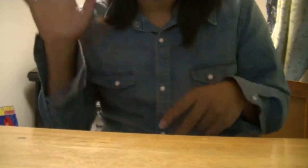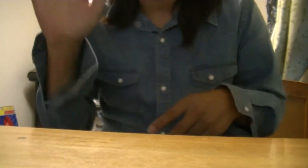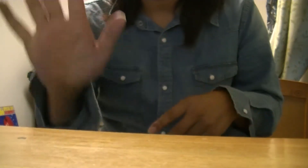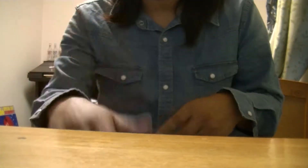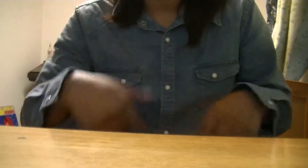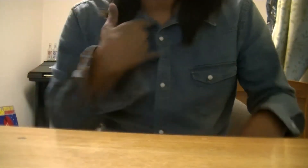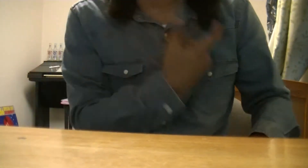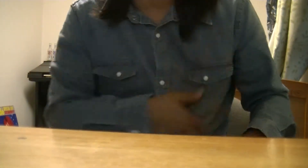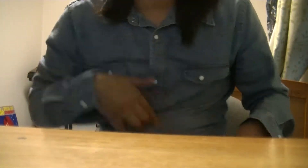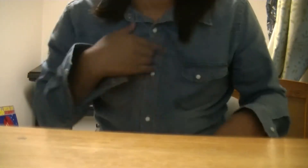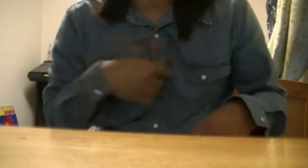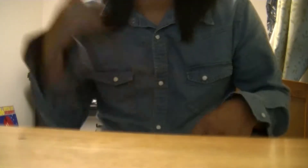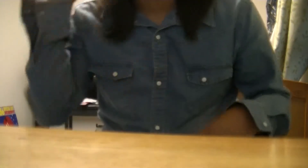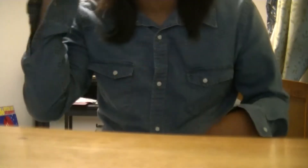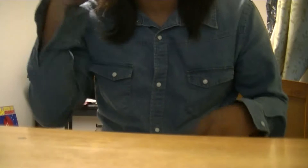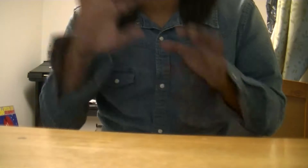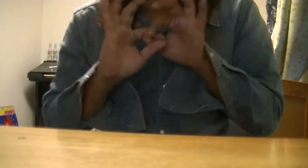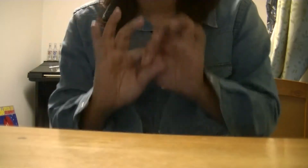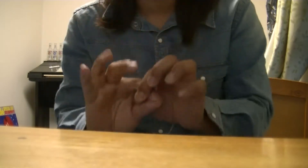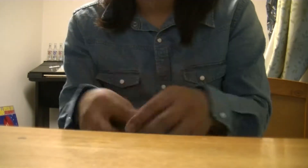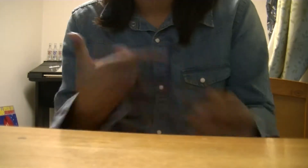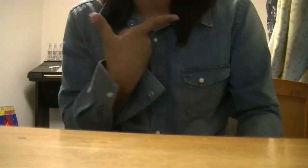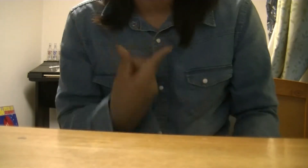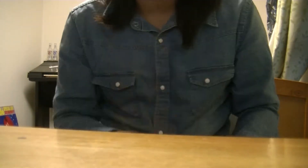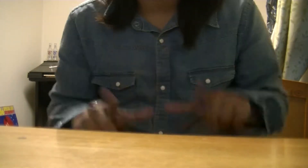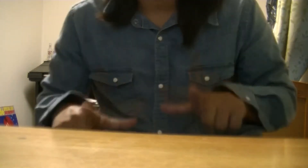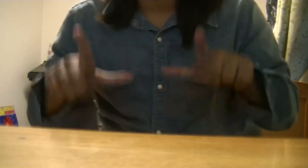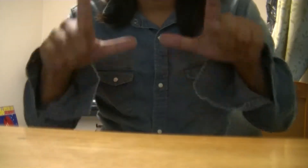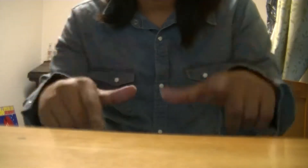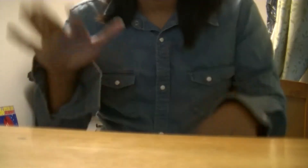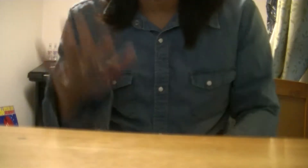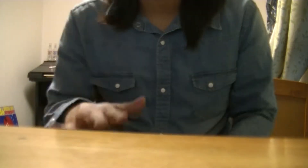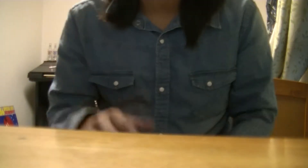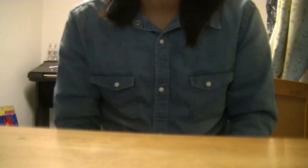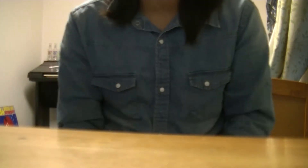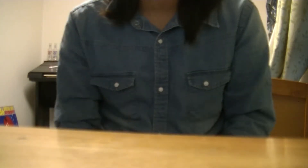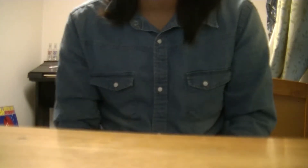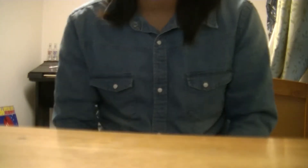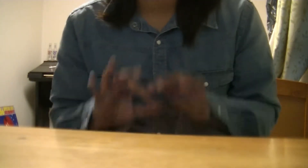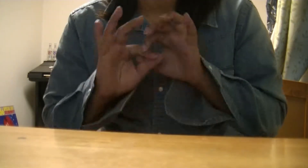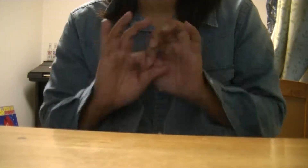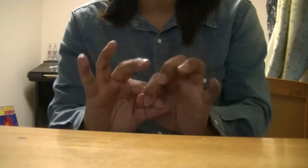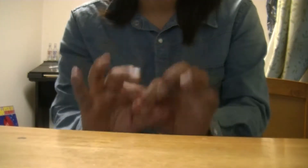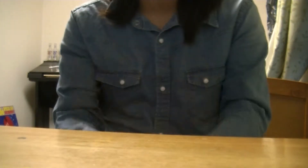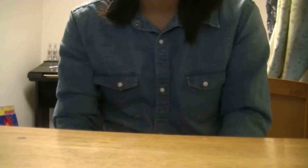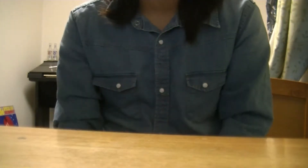でも意識し続けてほしいメッセージがあります。それは